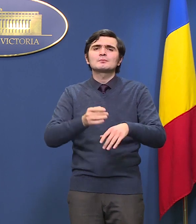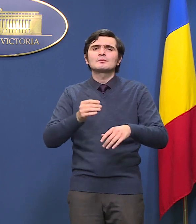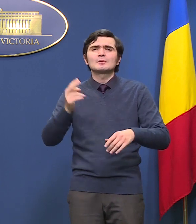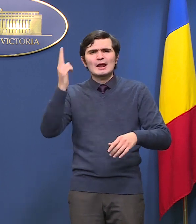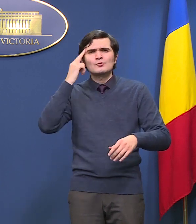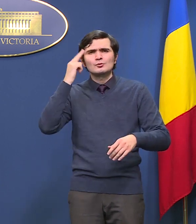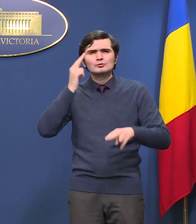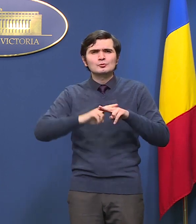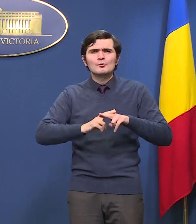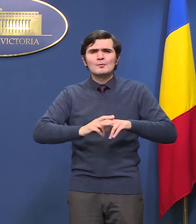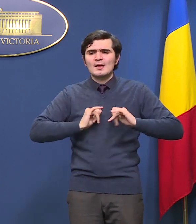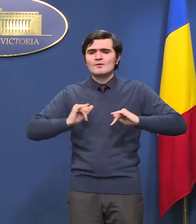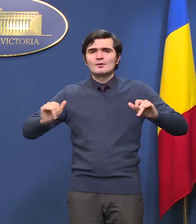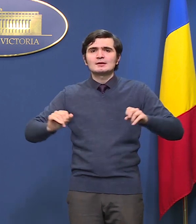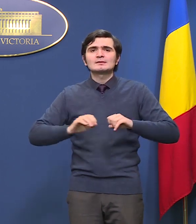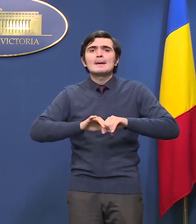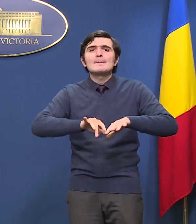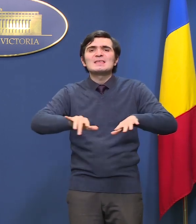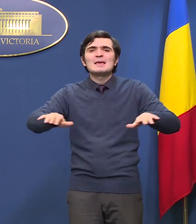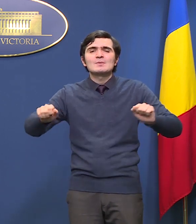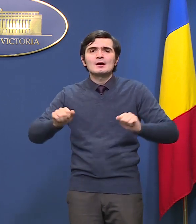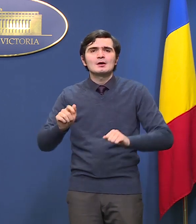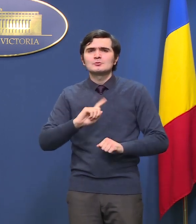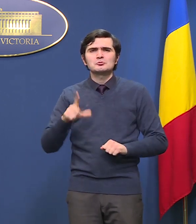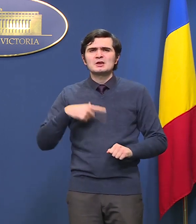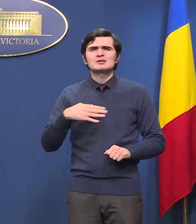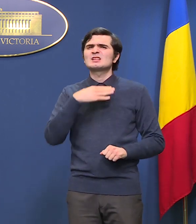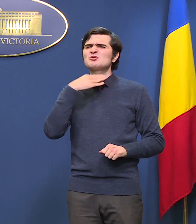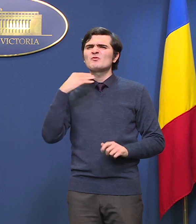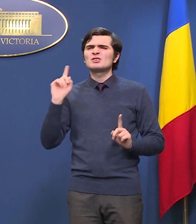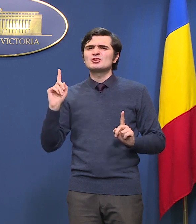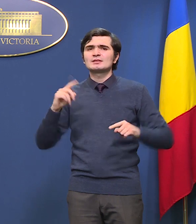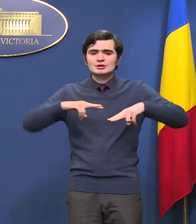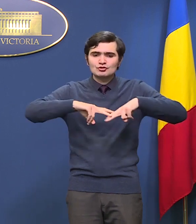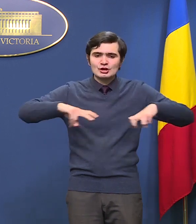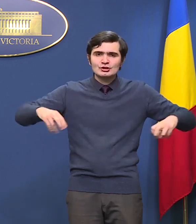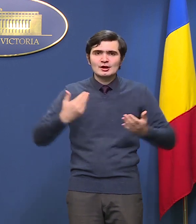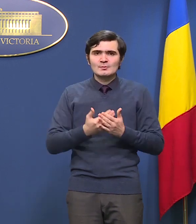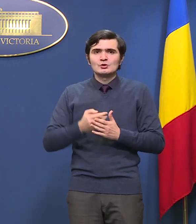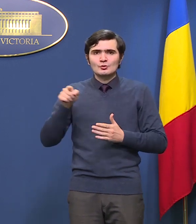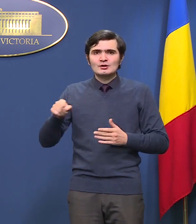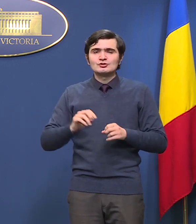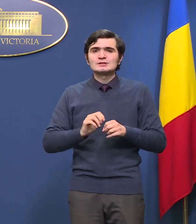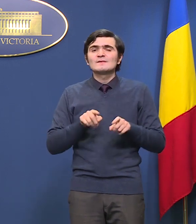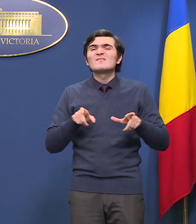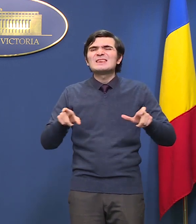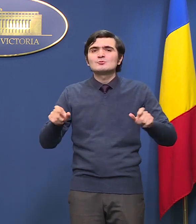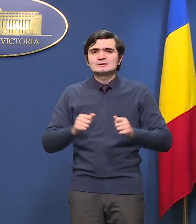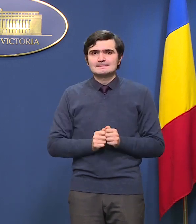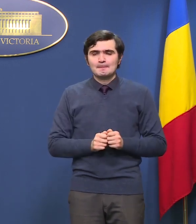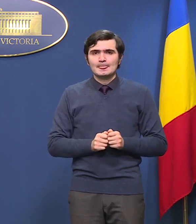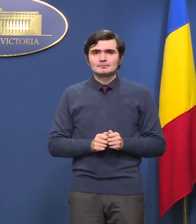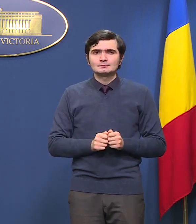evoluția epidemiilor, deși încă nu este suficient cercetat acest tip de virus și încă predicțiile nu